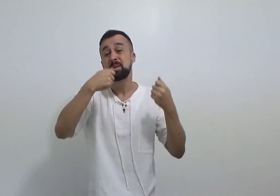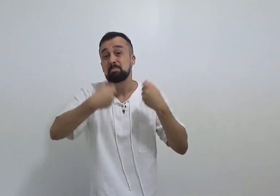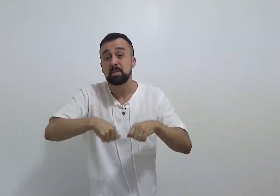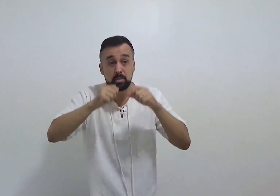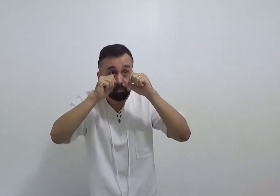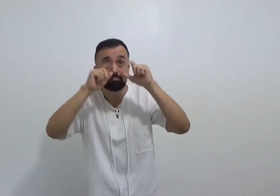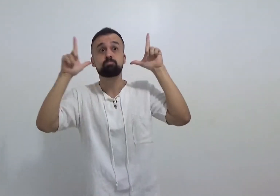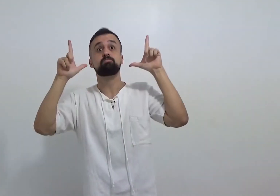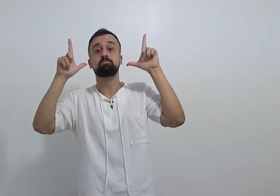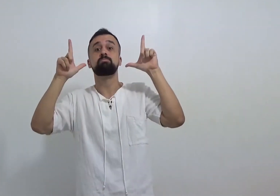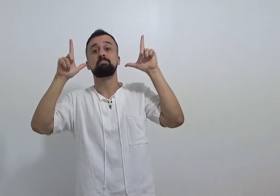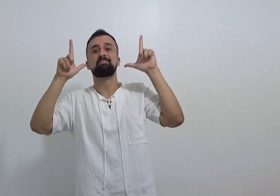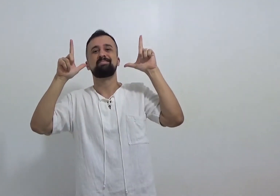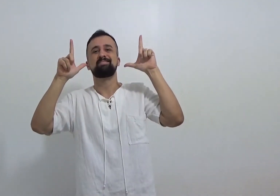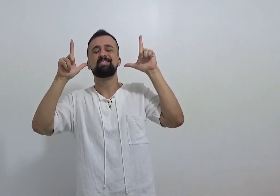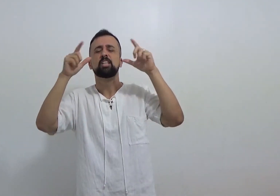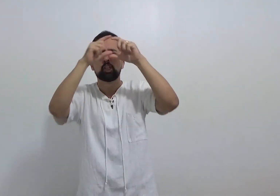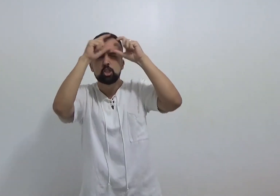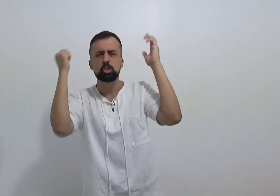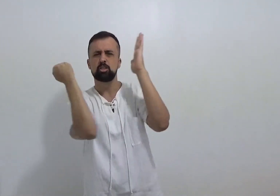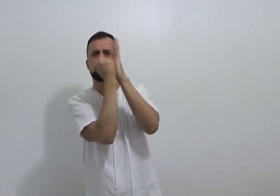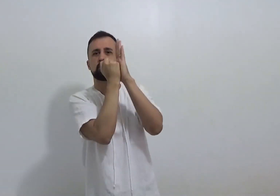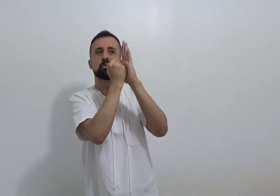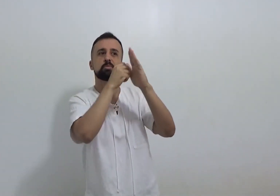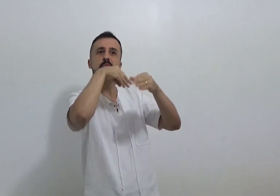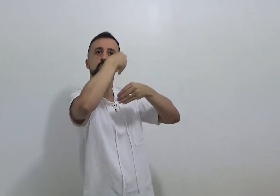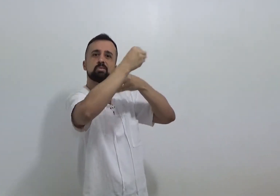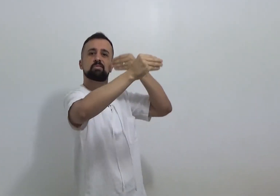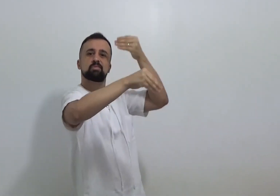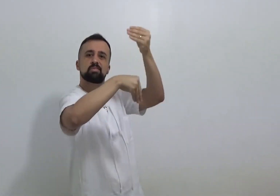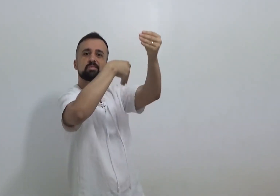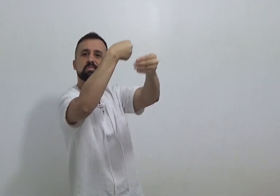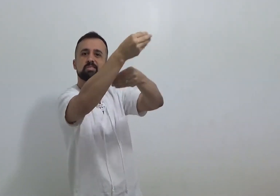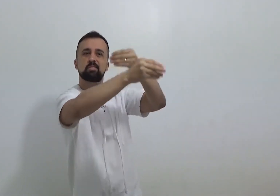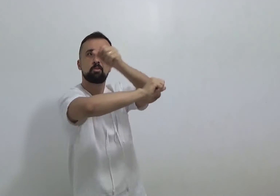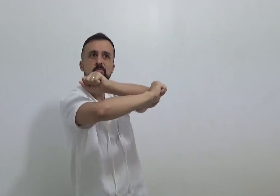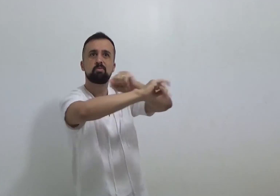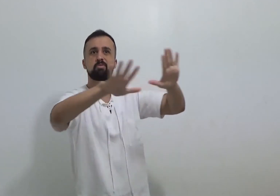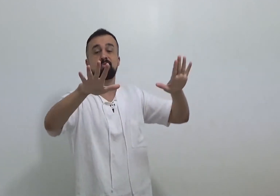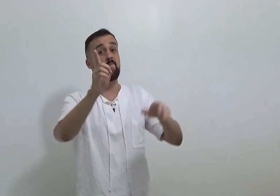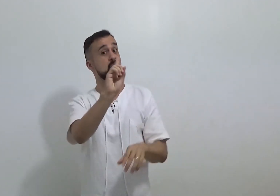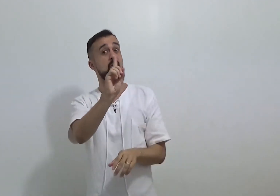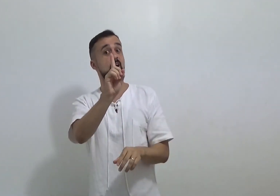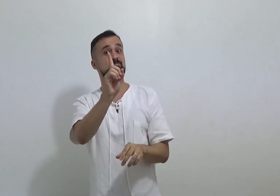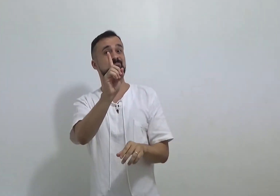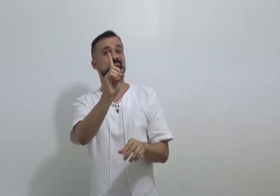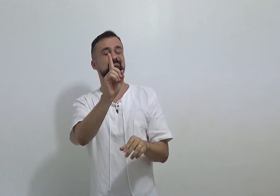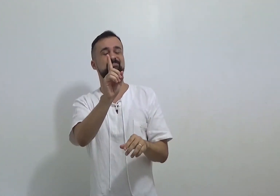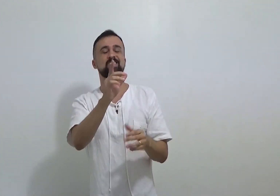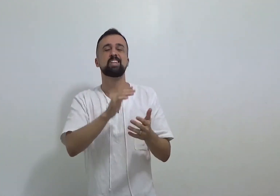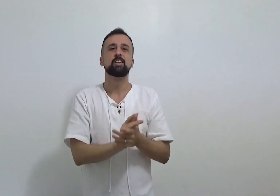A escola precisa estar atenta para não reproduzir esses